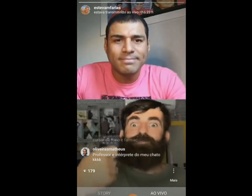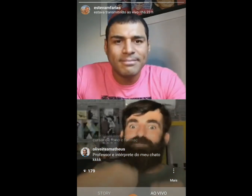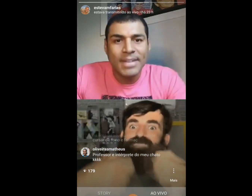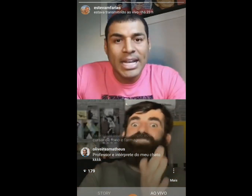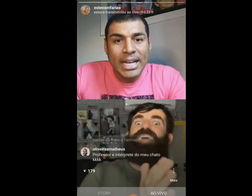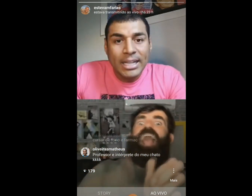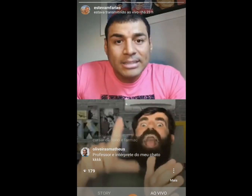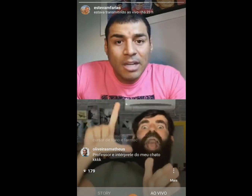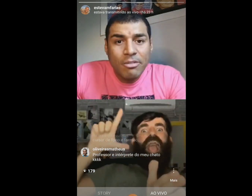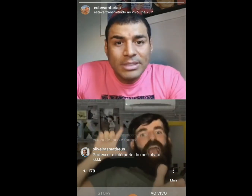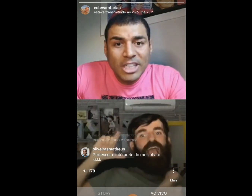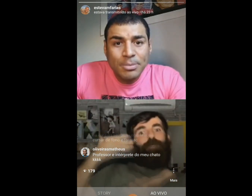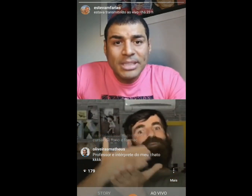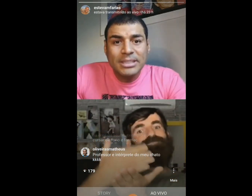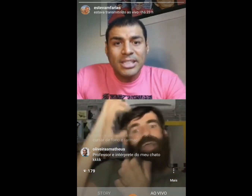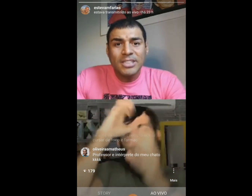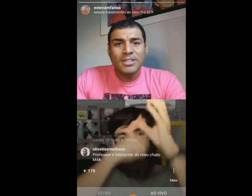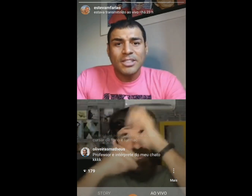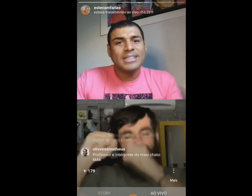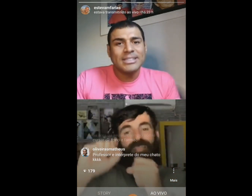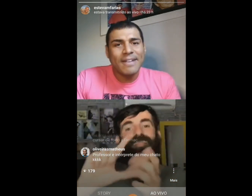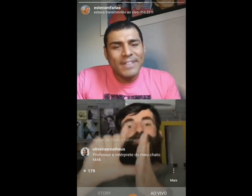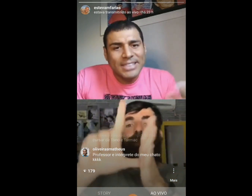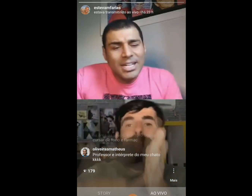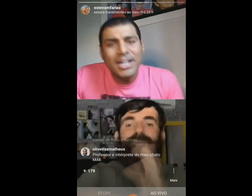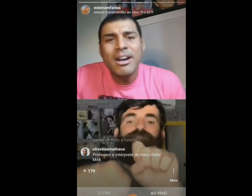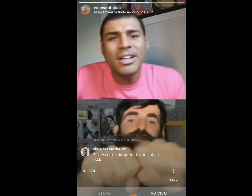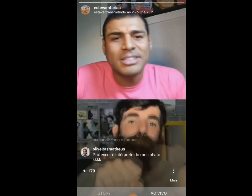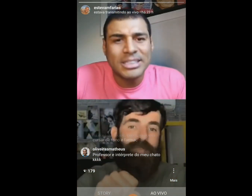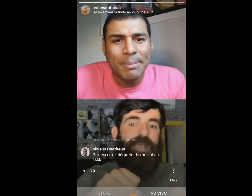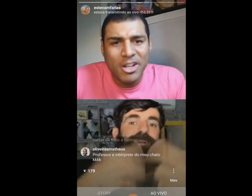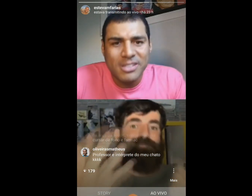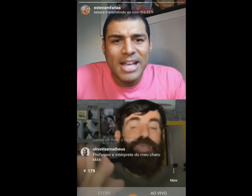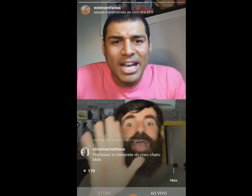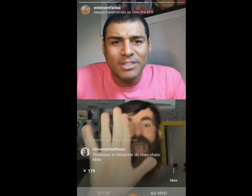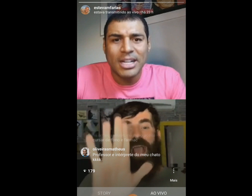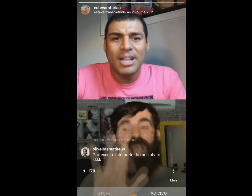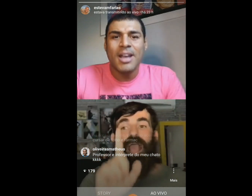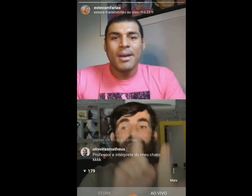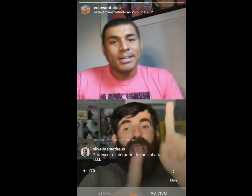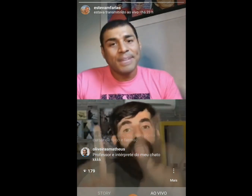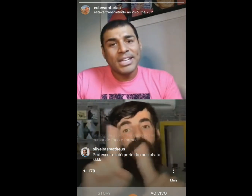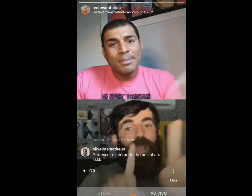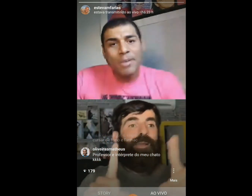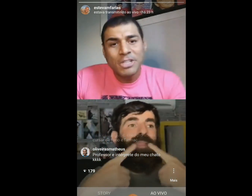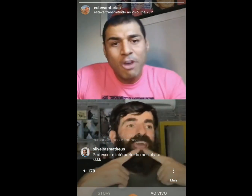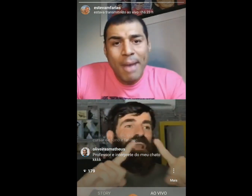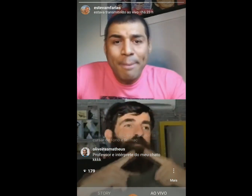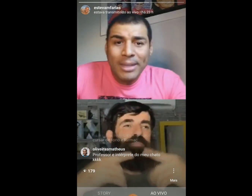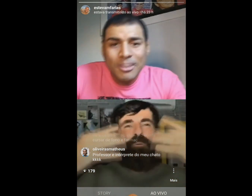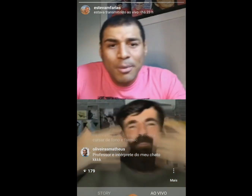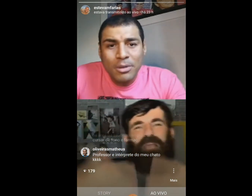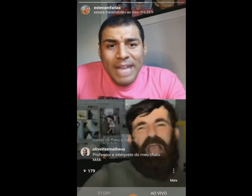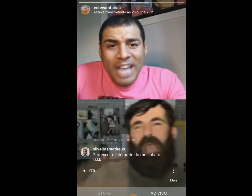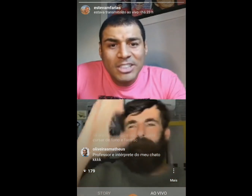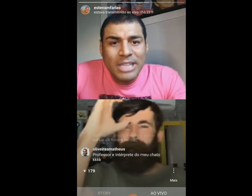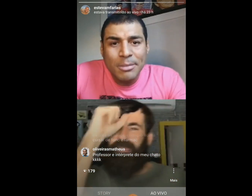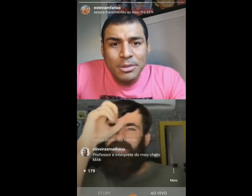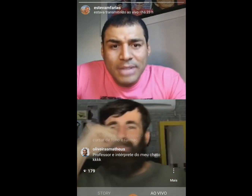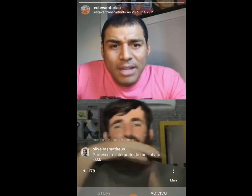Precisa ser antes para começar a aprender, para depois de se formar ter essa comunicação. Algumas pessoas falam que a Libras é